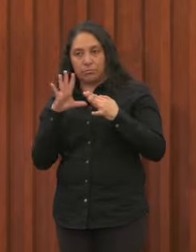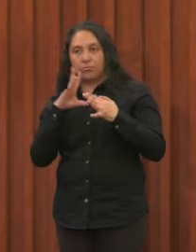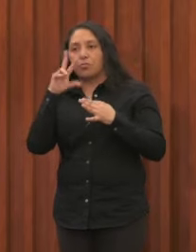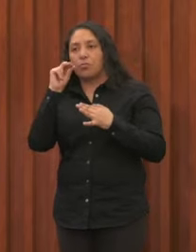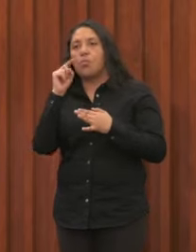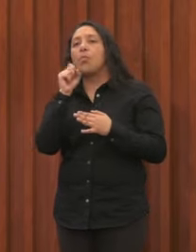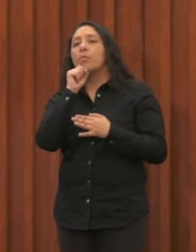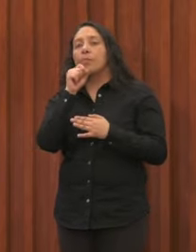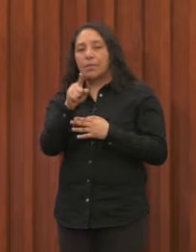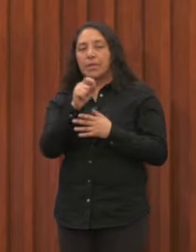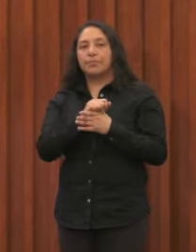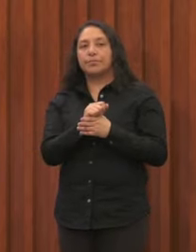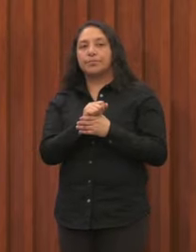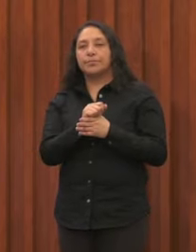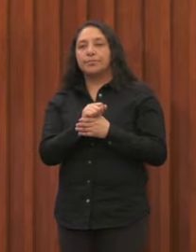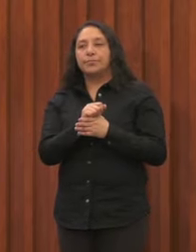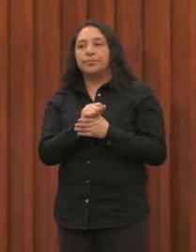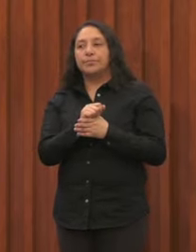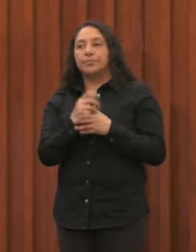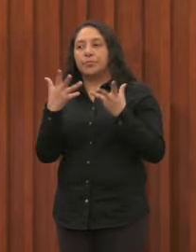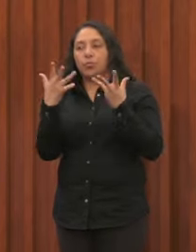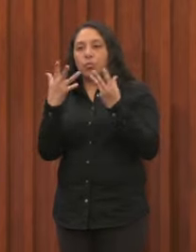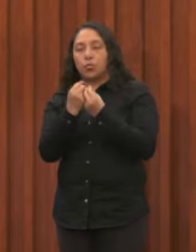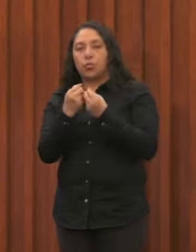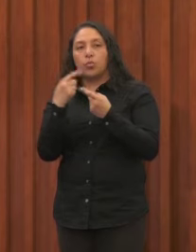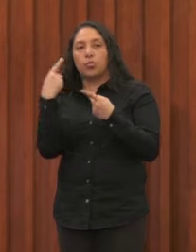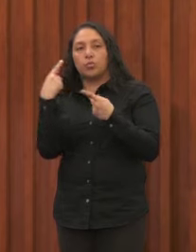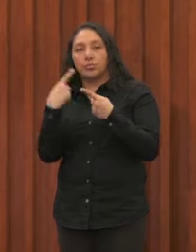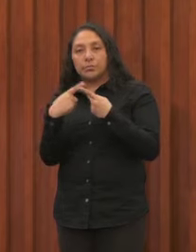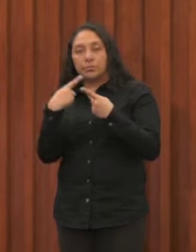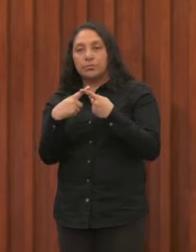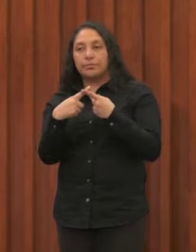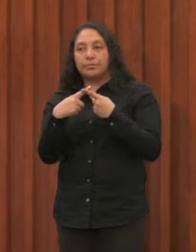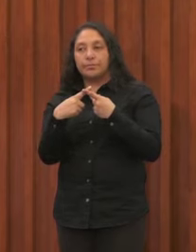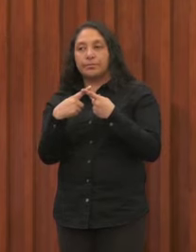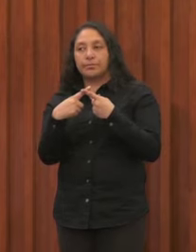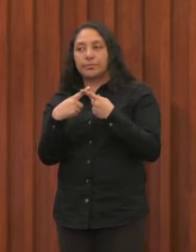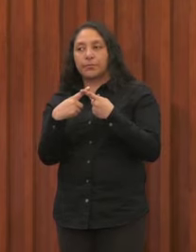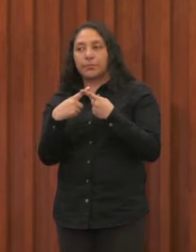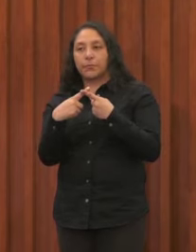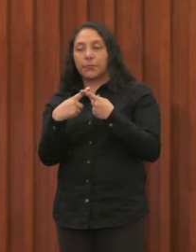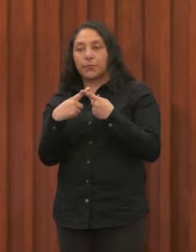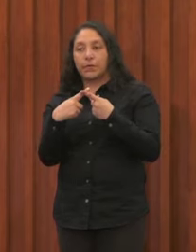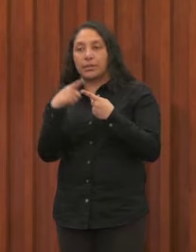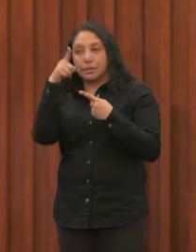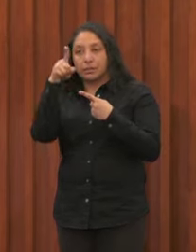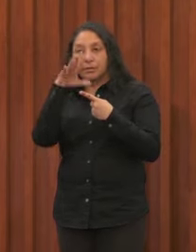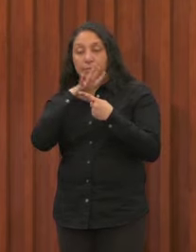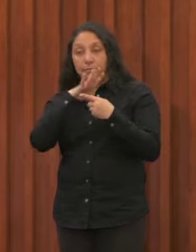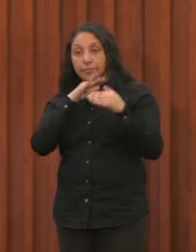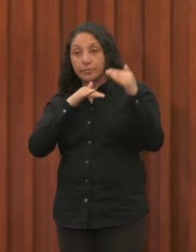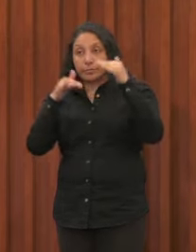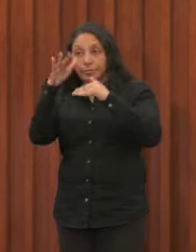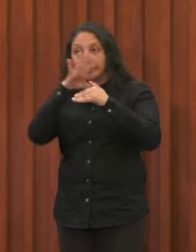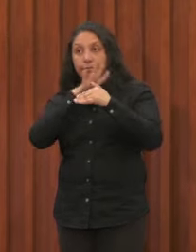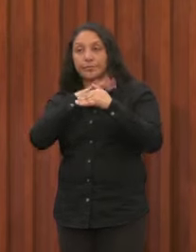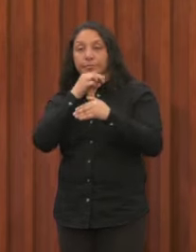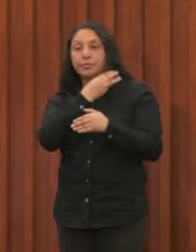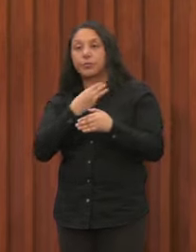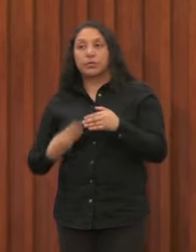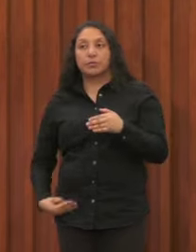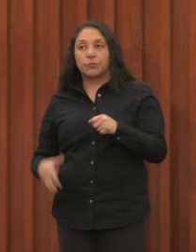también está cruzada básicamente porque ahí está buena parte de los municipios más